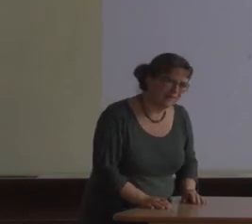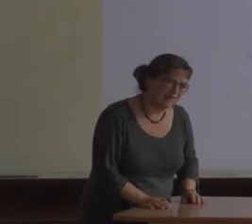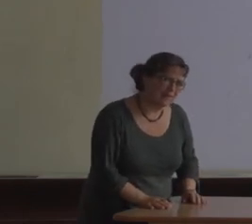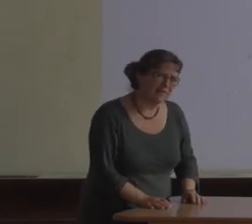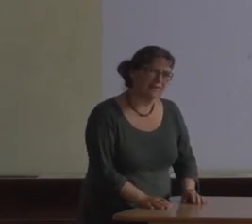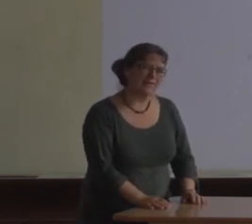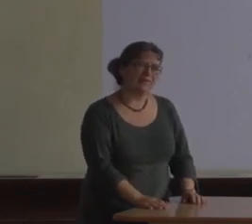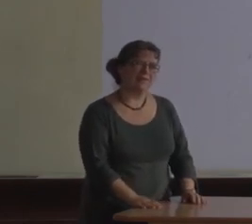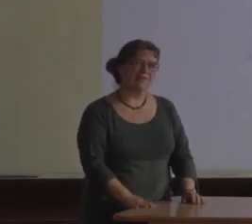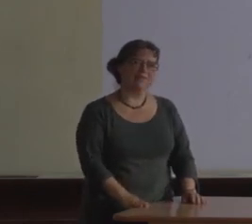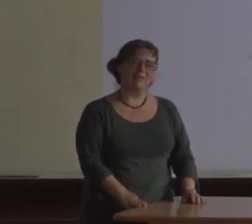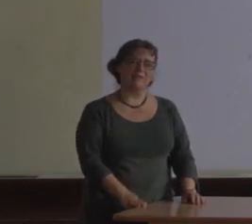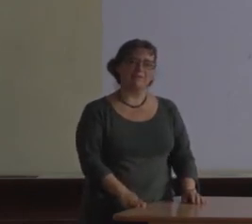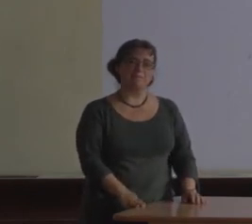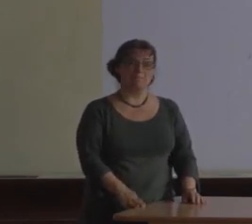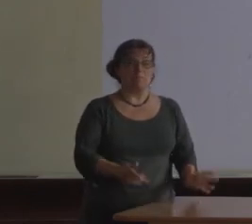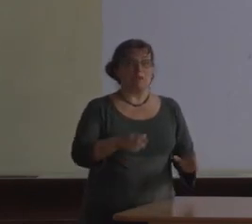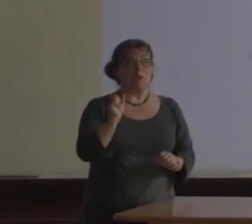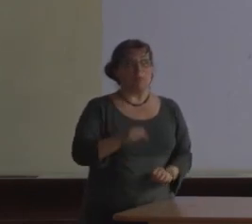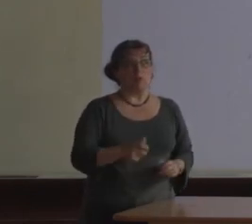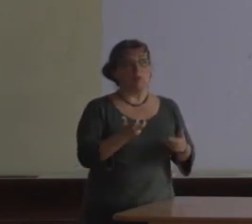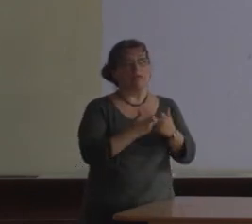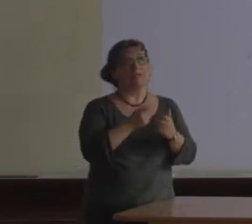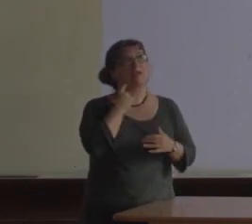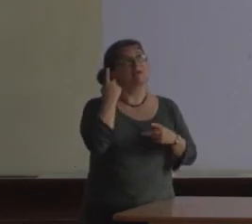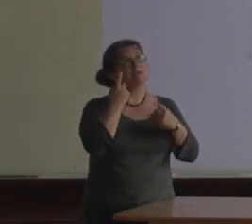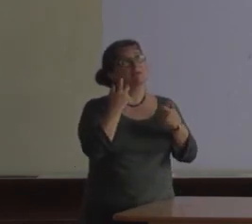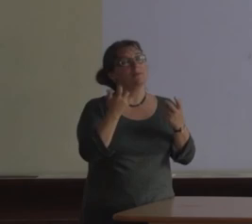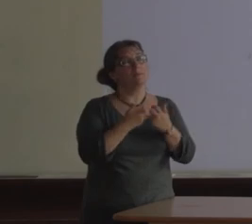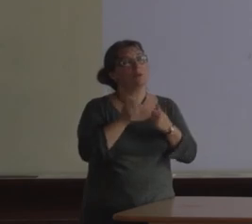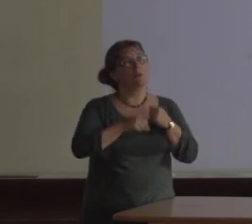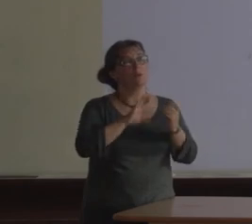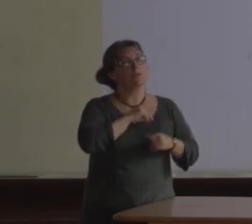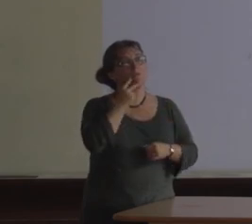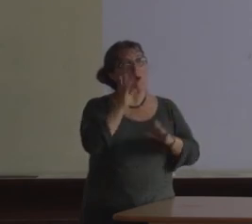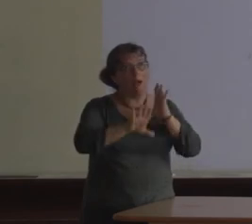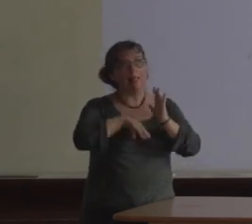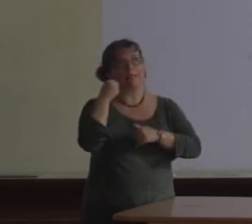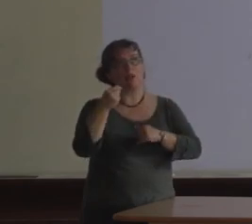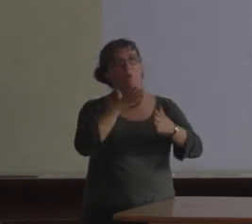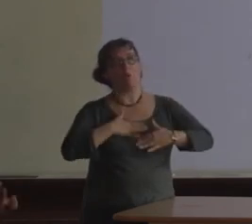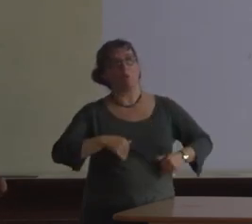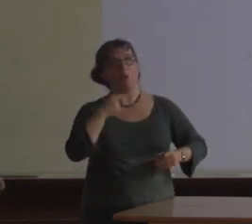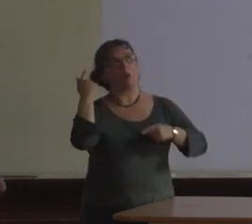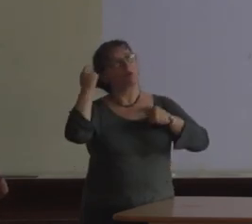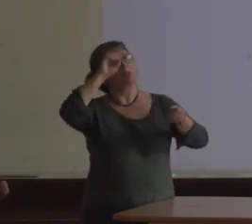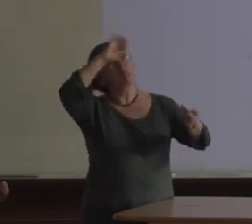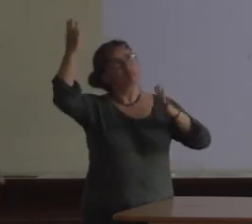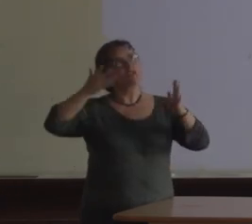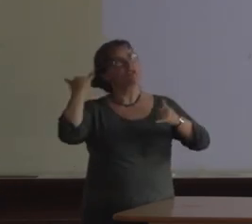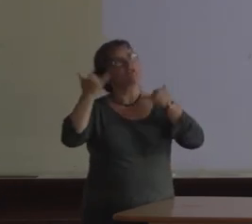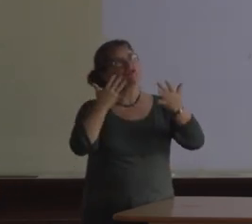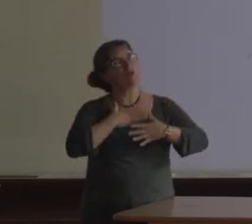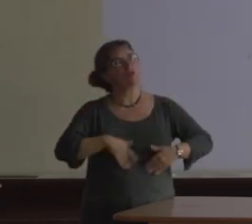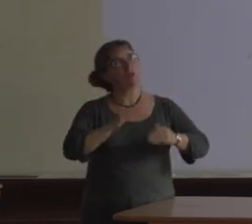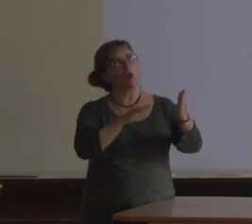Soit tu peux observer un comportement de l'extérieur, je fais ça, je m'attends à ce qu'il se passe ça. Soit c'est plus lié à est-ce qu'il a remis à zéro